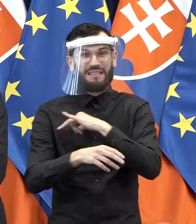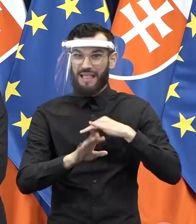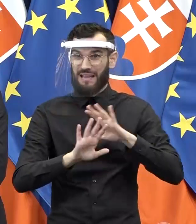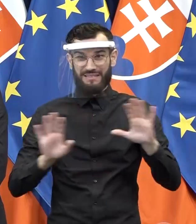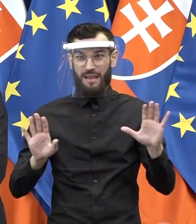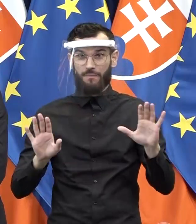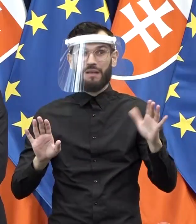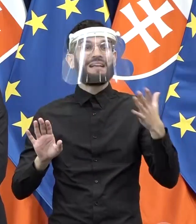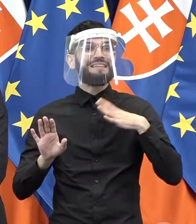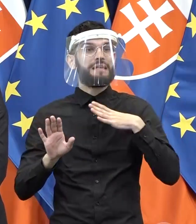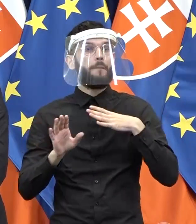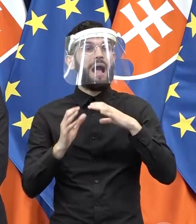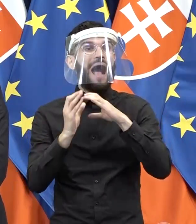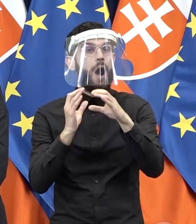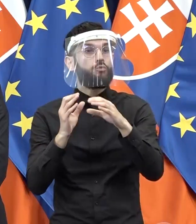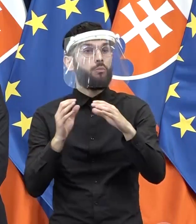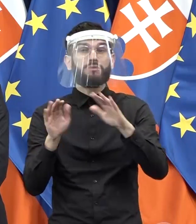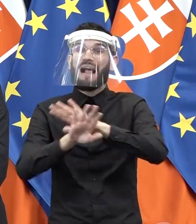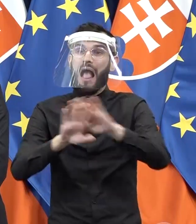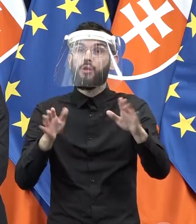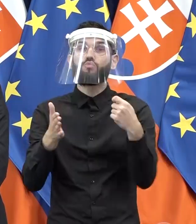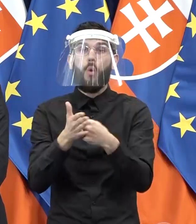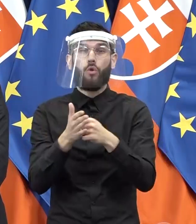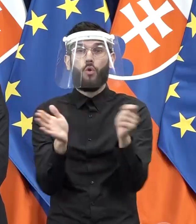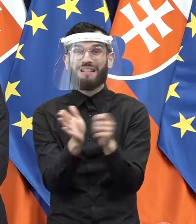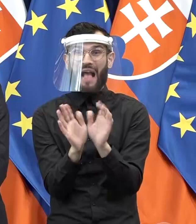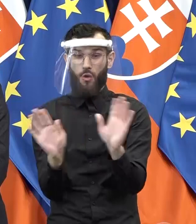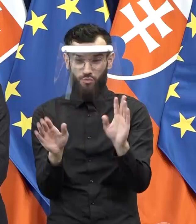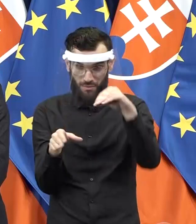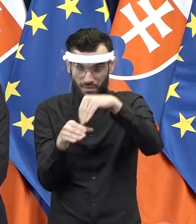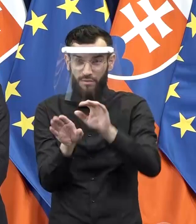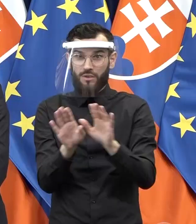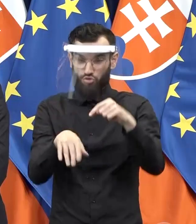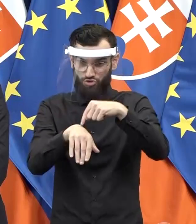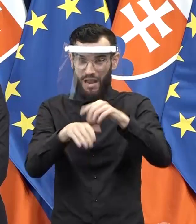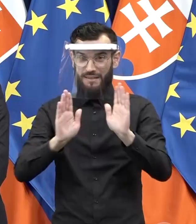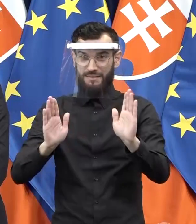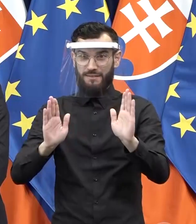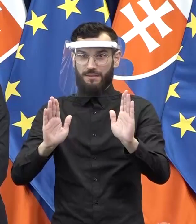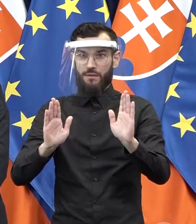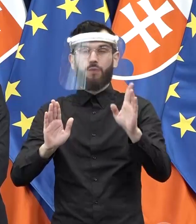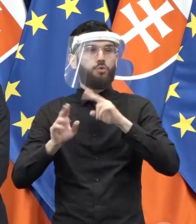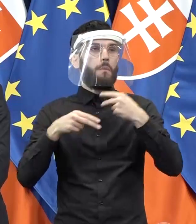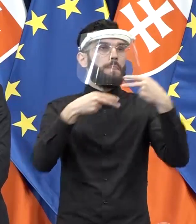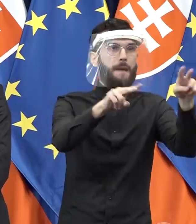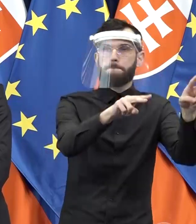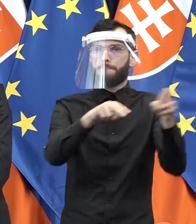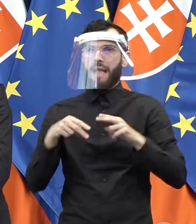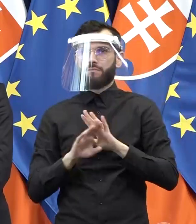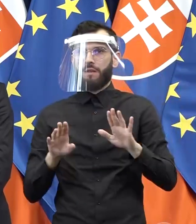v tom MHD, boli viac menej iba dôchodci, ktorí pôjdu nakupovať. A vrátili sa pekne späť, aby sa navzájom